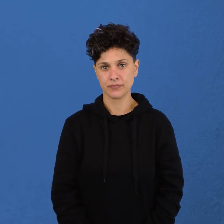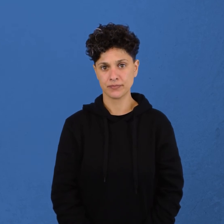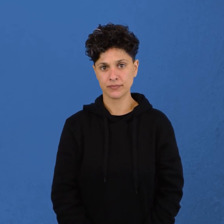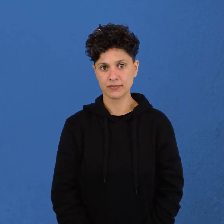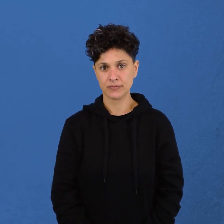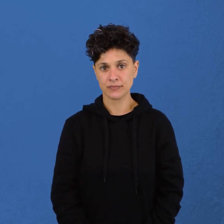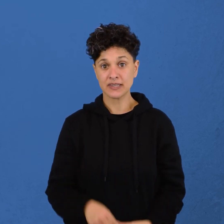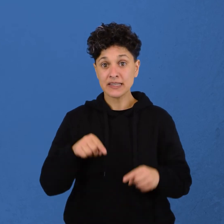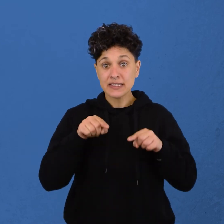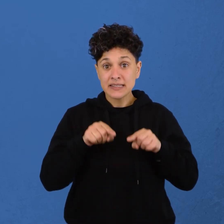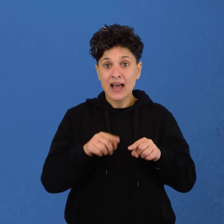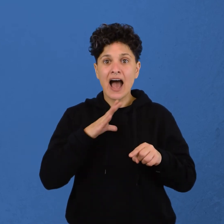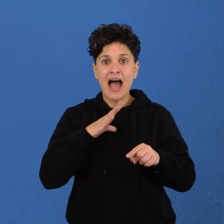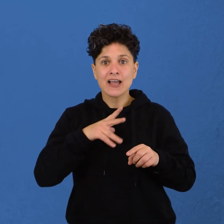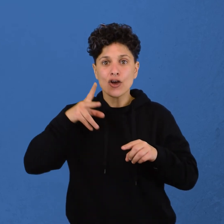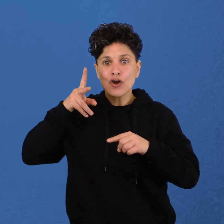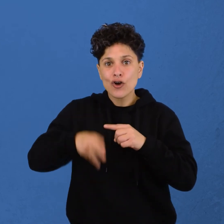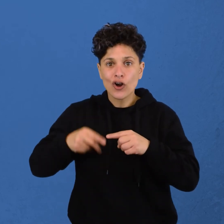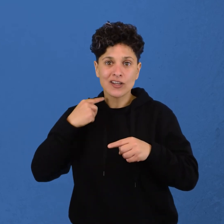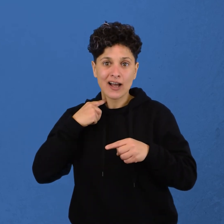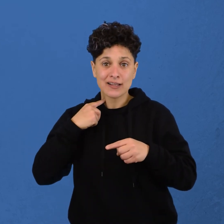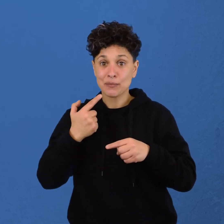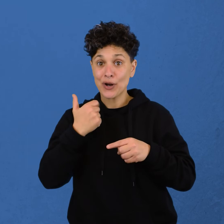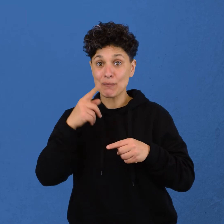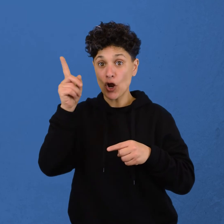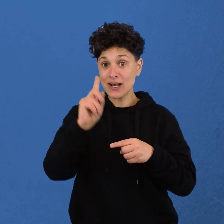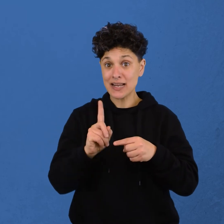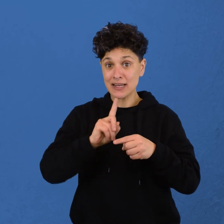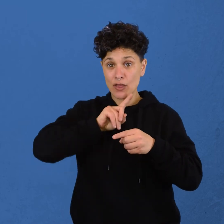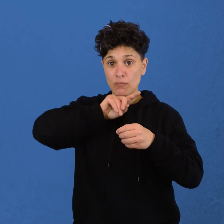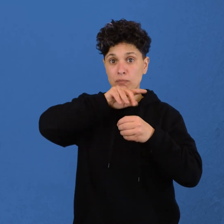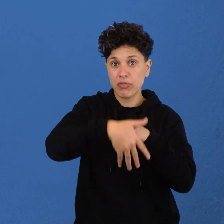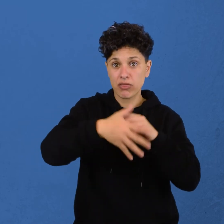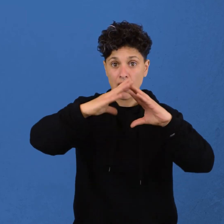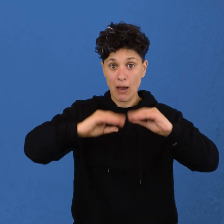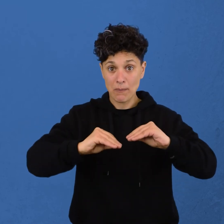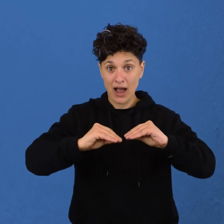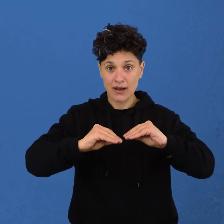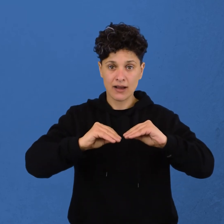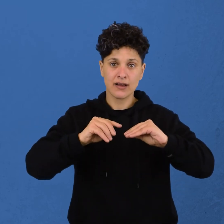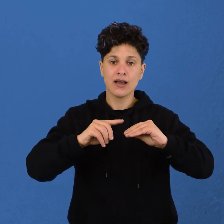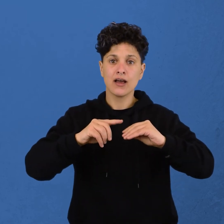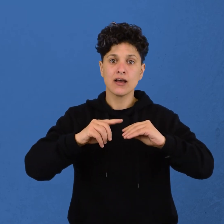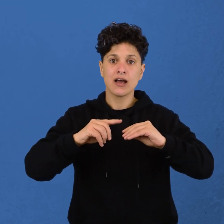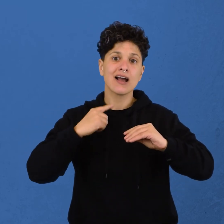Nuestro mechero presenta un cortagás, por ello, si se derrama un líquido que lo apaga, no continuará saliendo